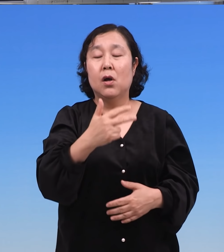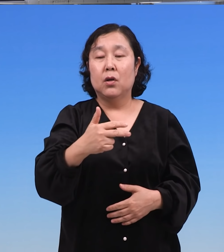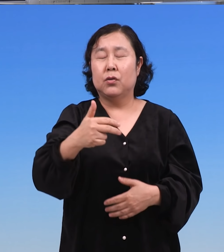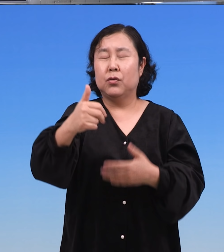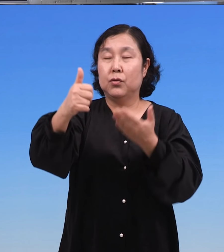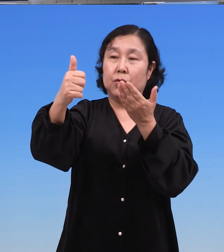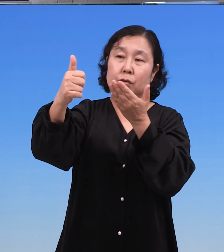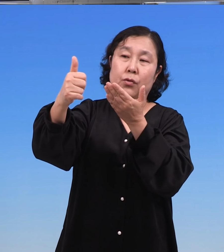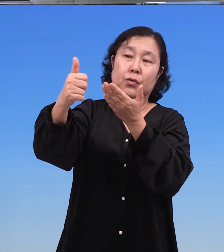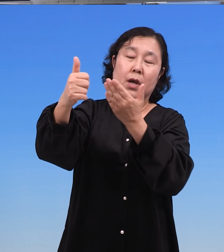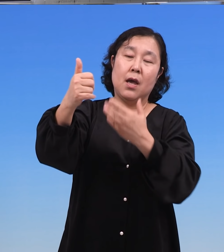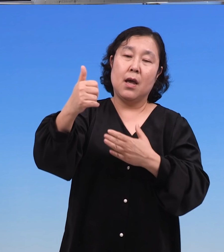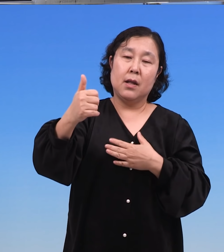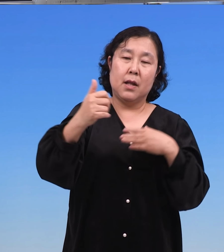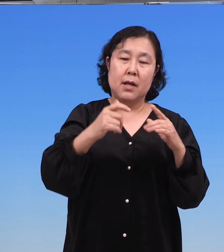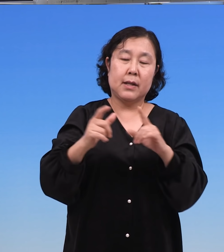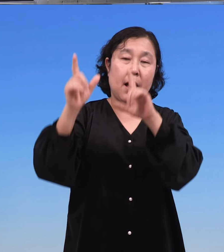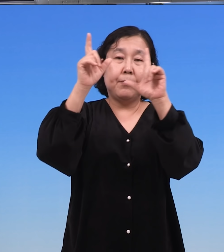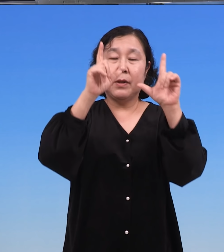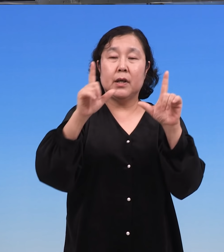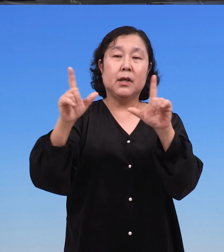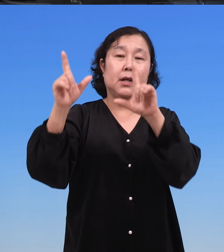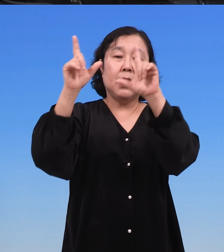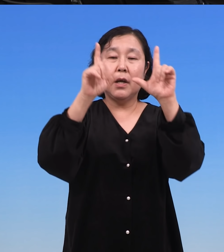주께 내 삶 드립니다.